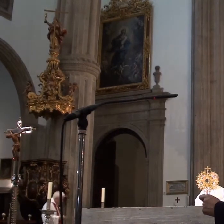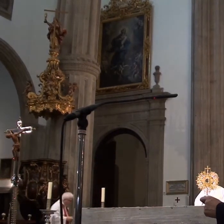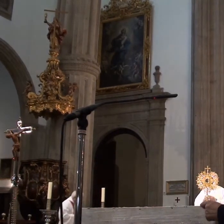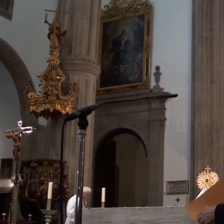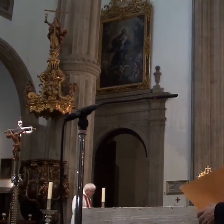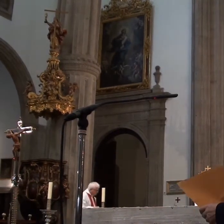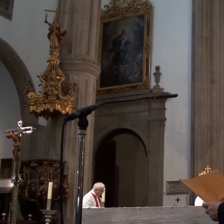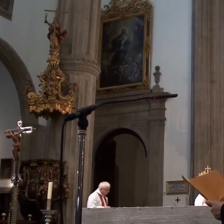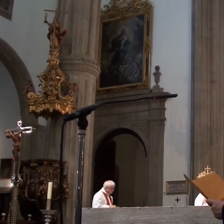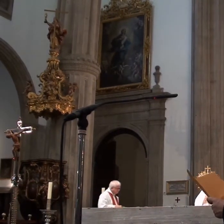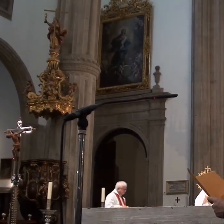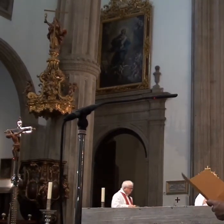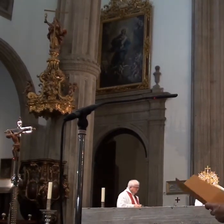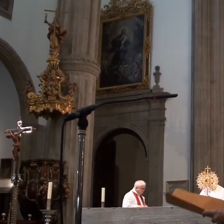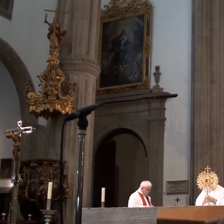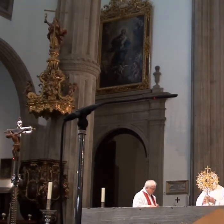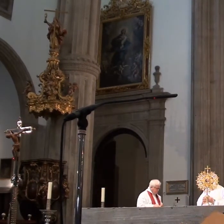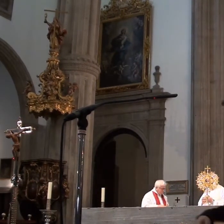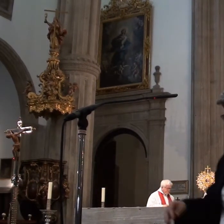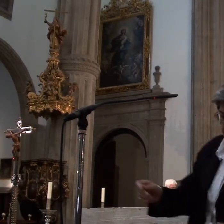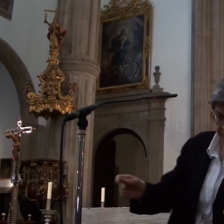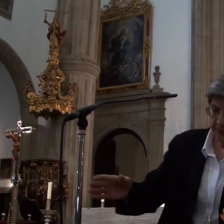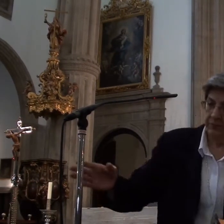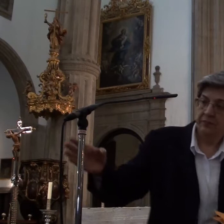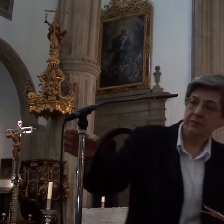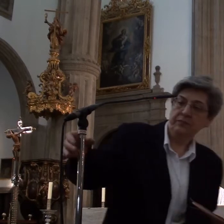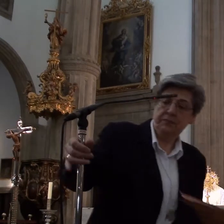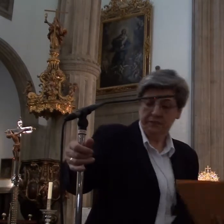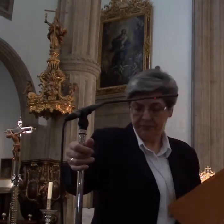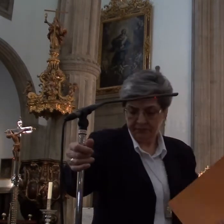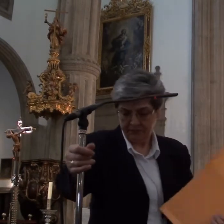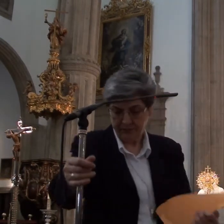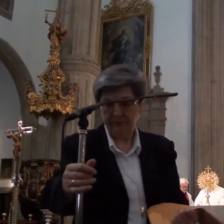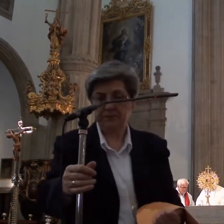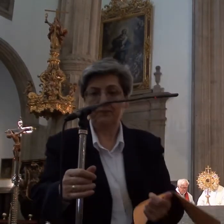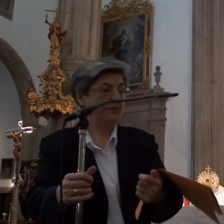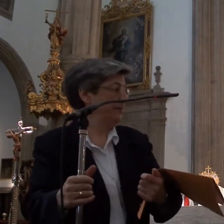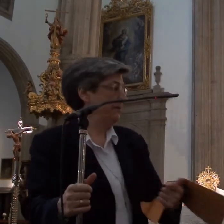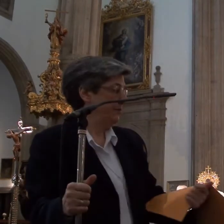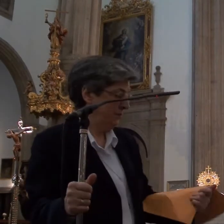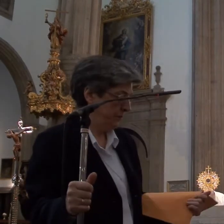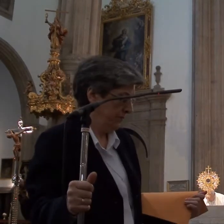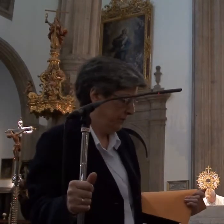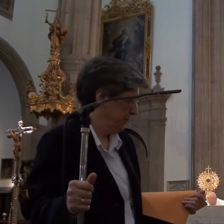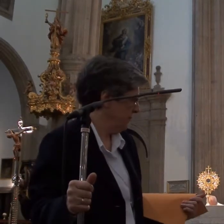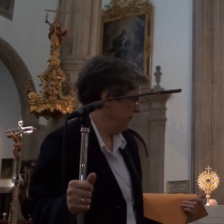donde estar mejor mano nos guía vámonos